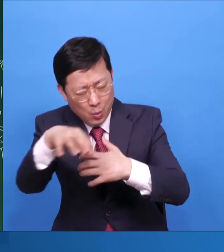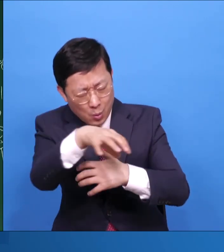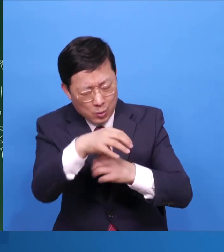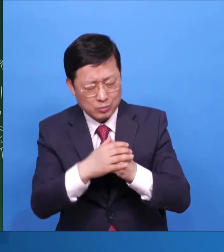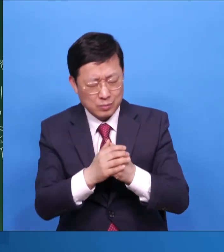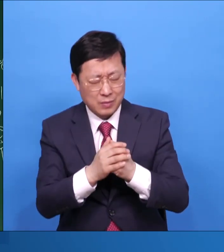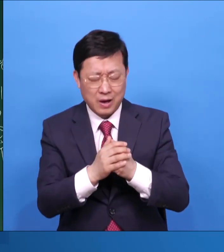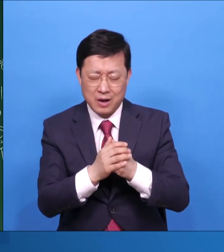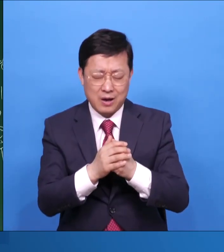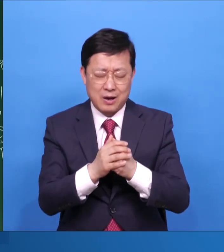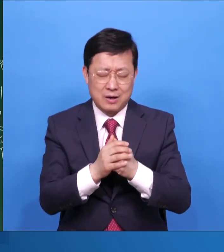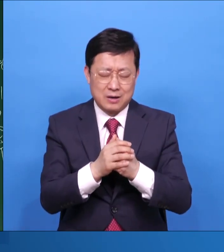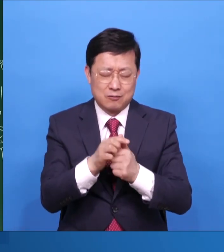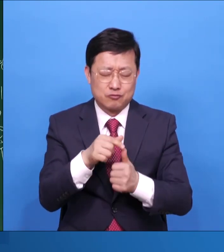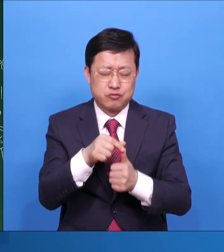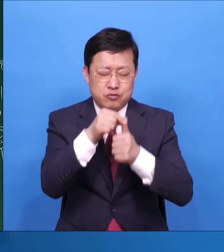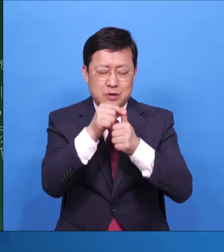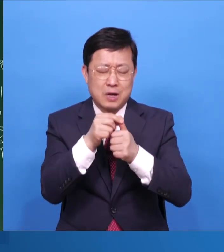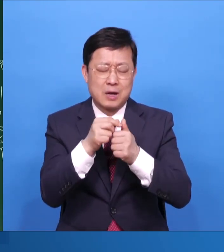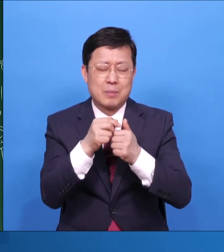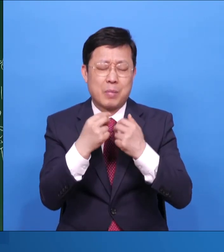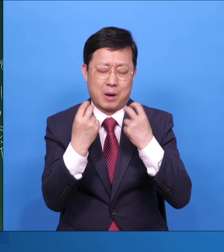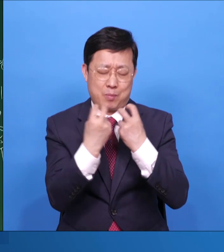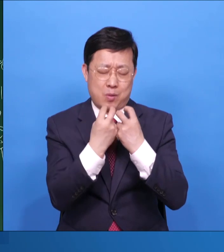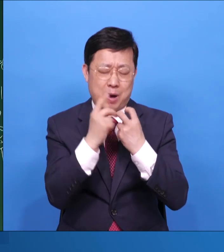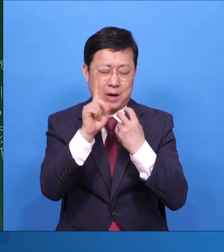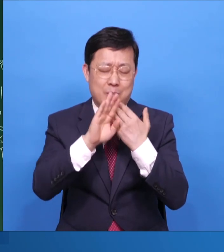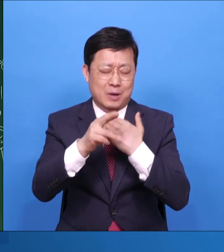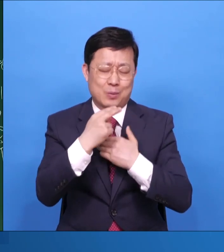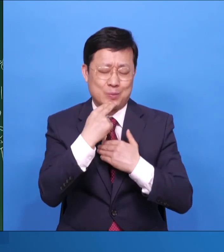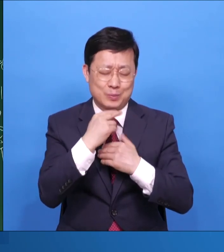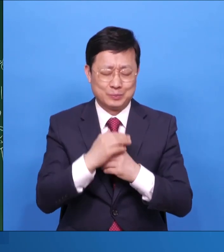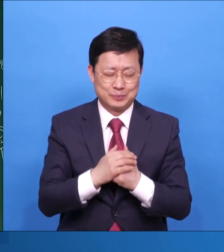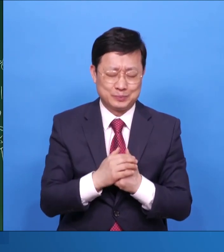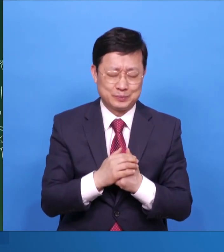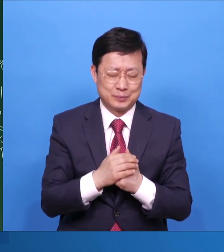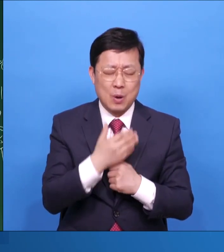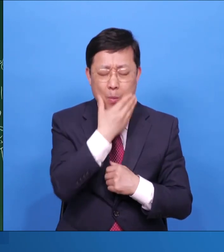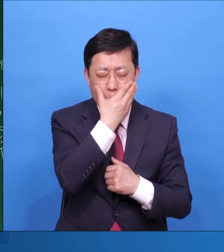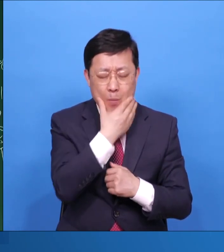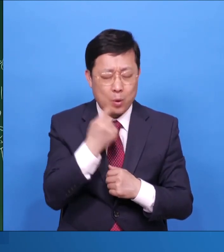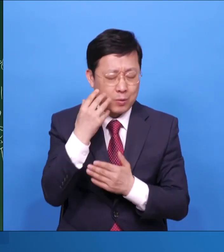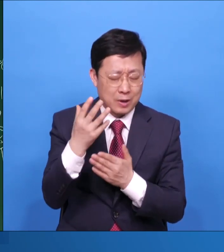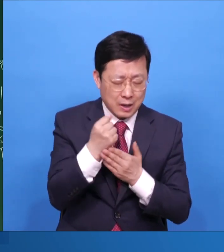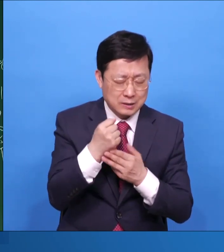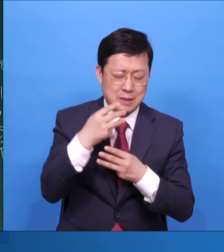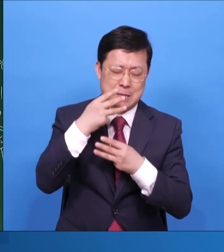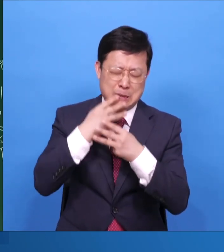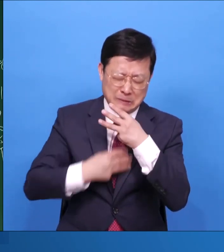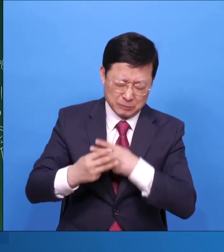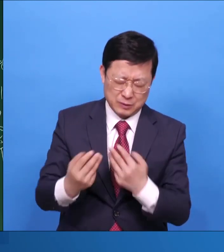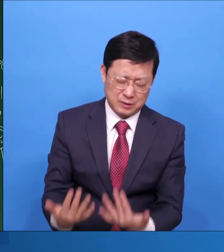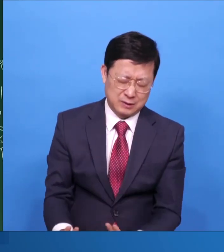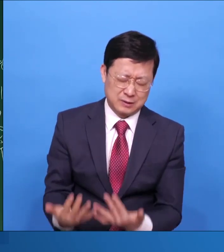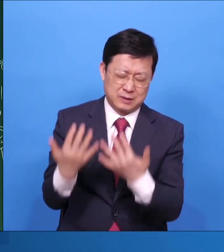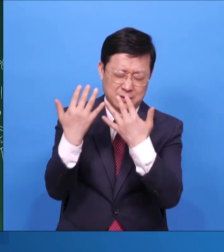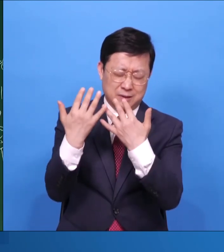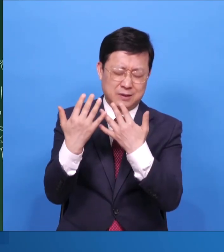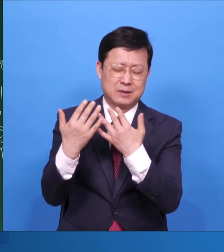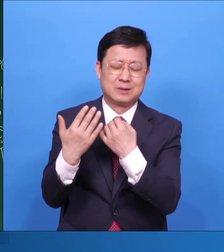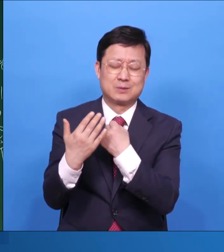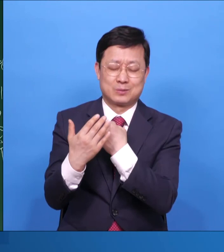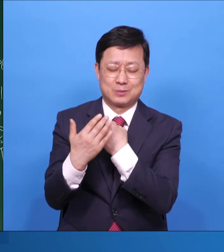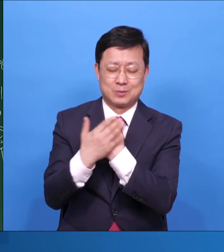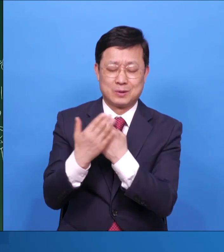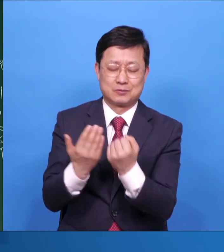하나밖에 없습니다. Hay un único camino en Corea y todos los países del mundo que están en guerra ahora. 복음 가진 렘넌트들이 일어나게 하옵소서. Dios